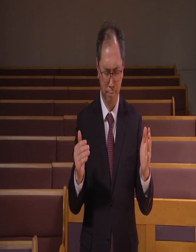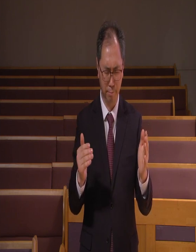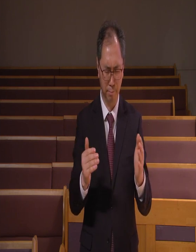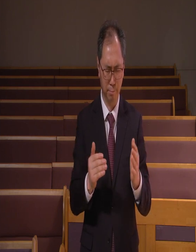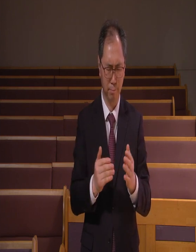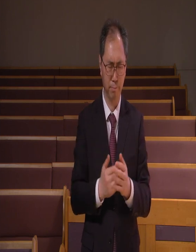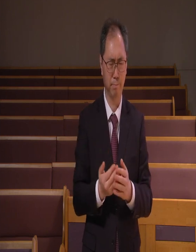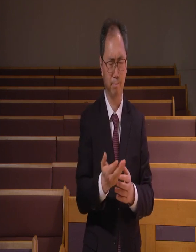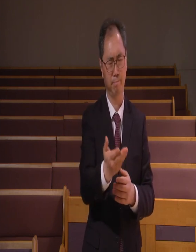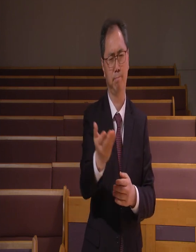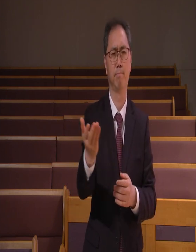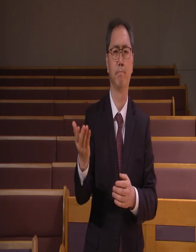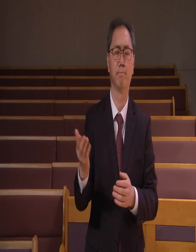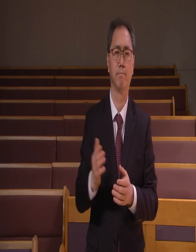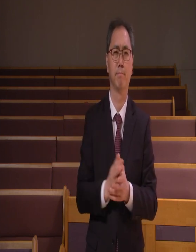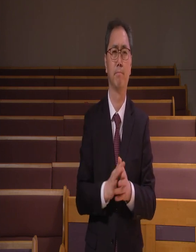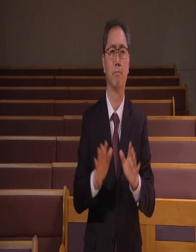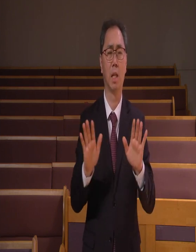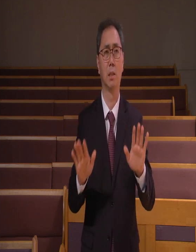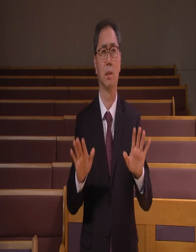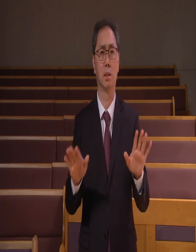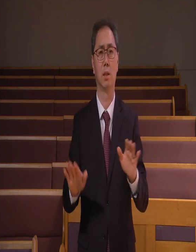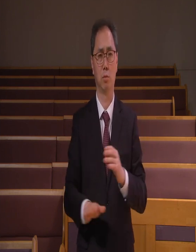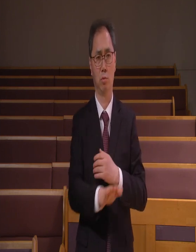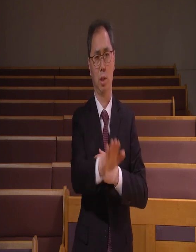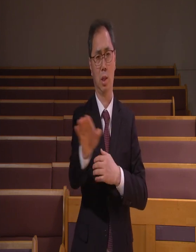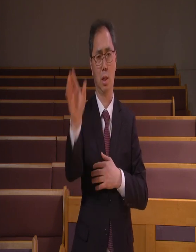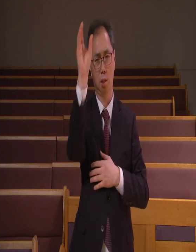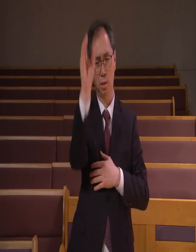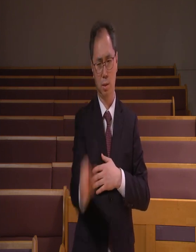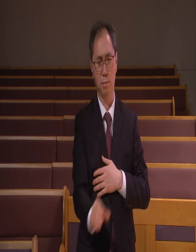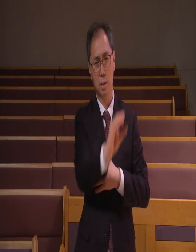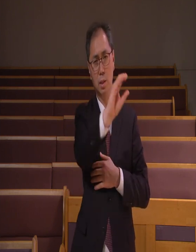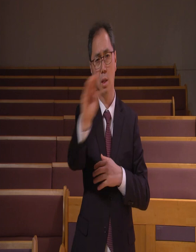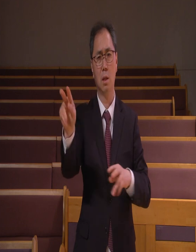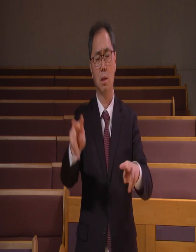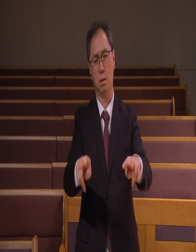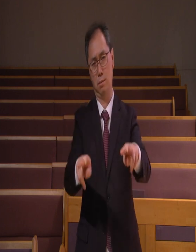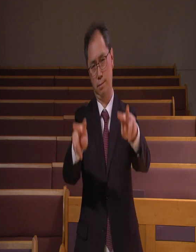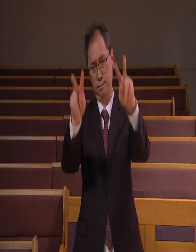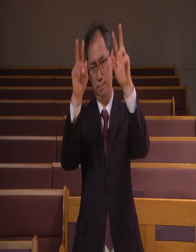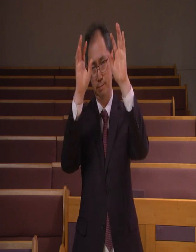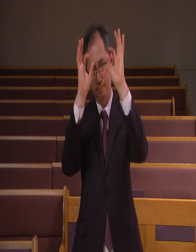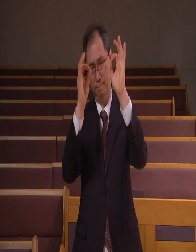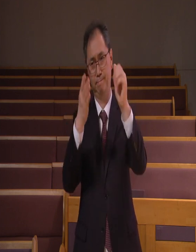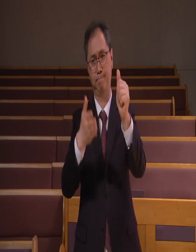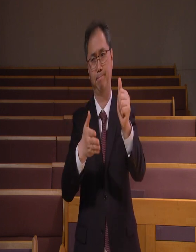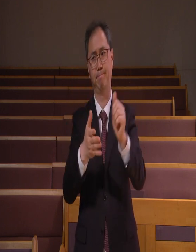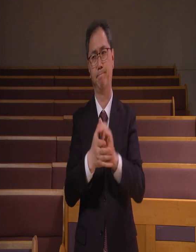씻었네. 사랑하는 성도 여러분, 이 시간 우리가 십자가를 바라봅시다.